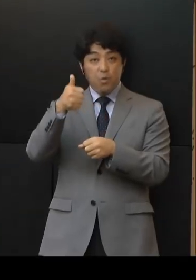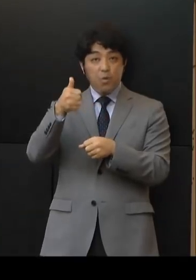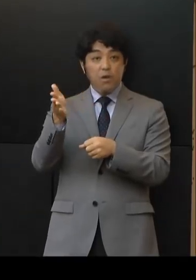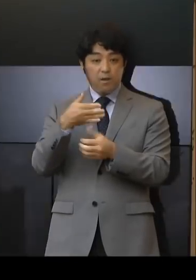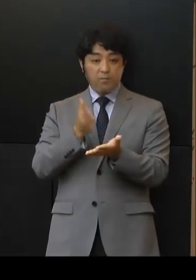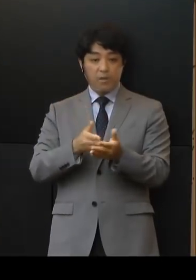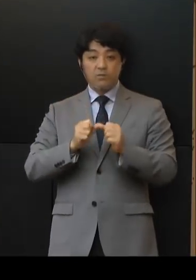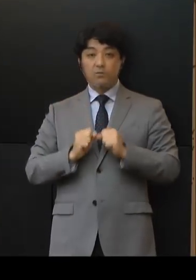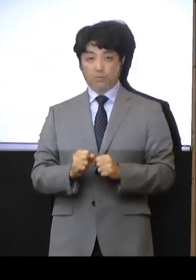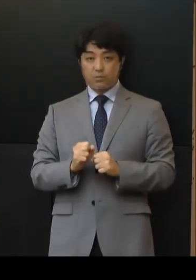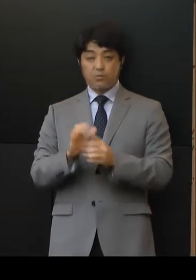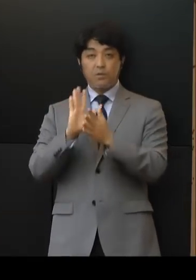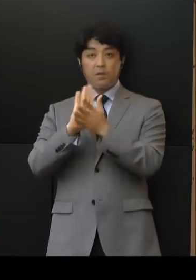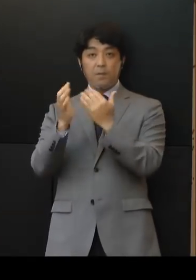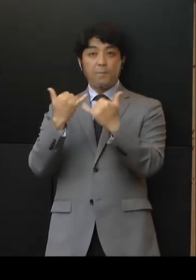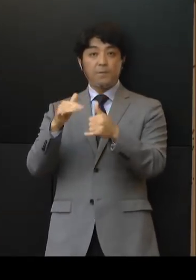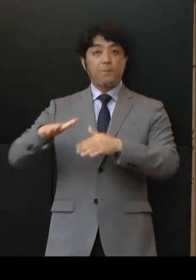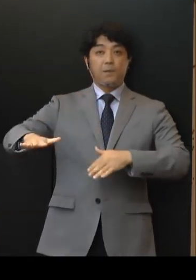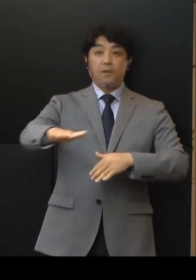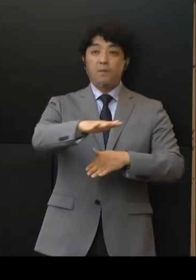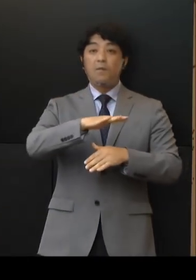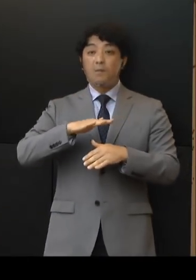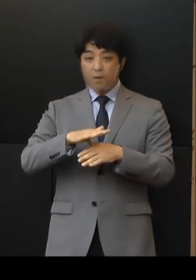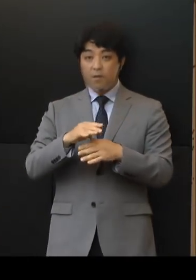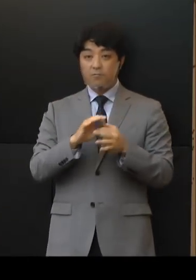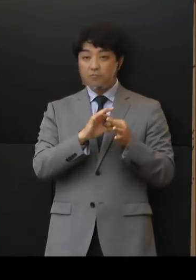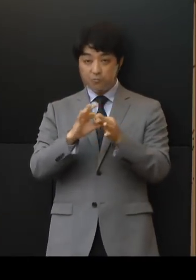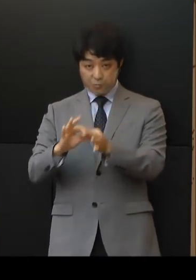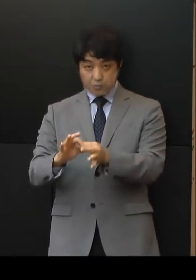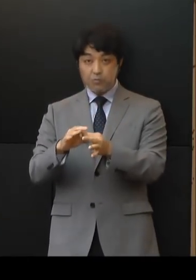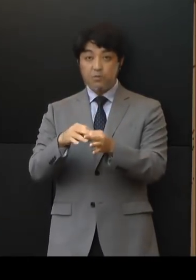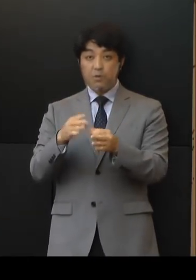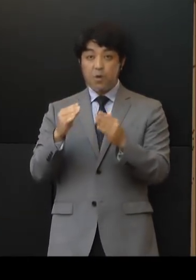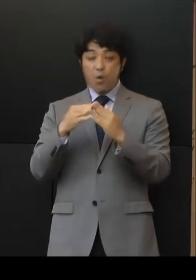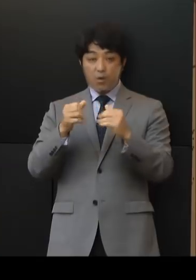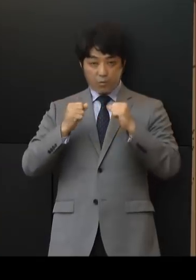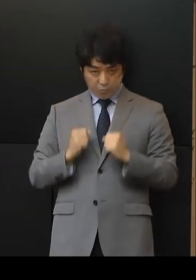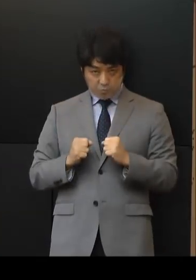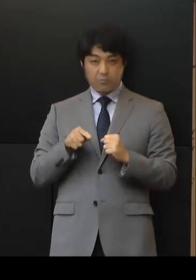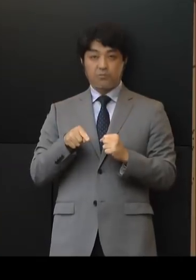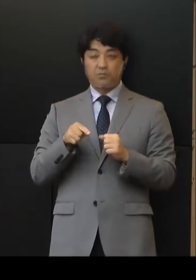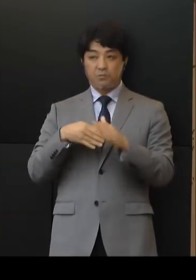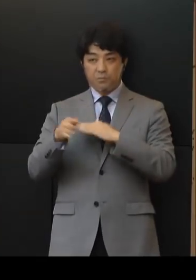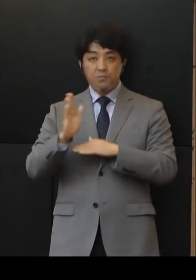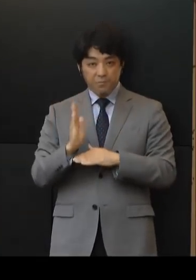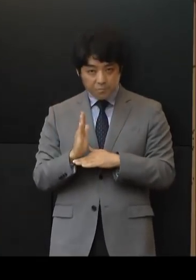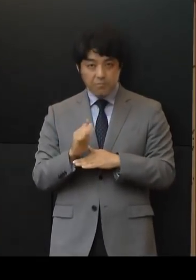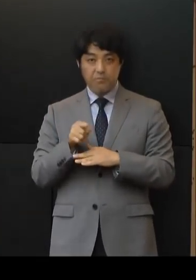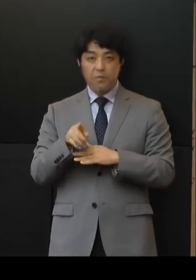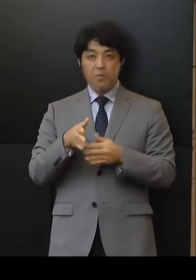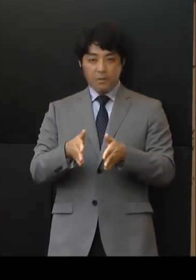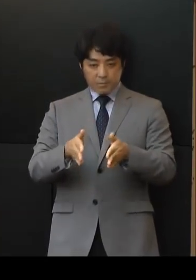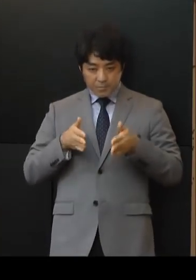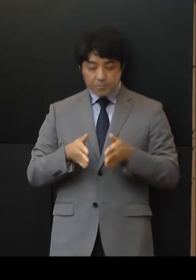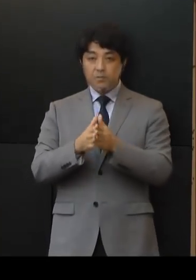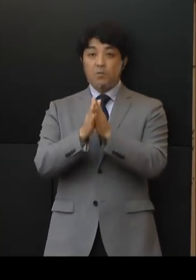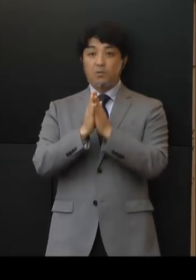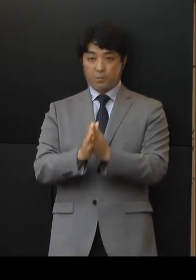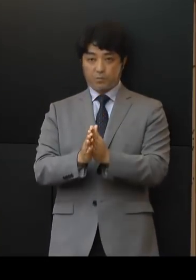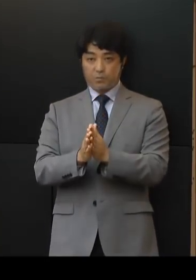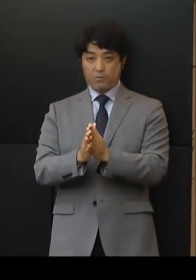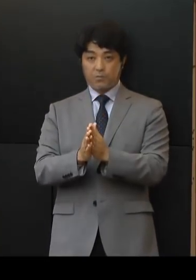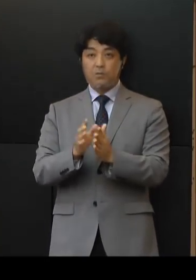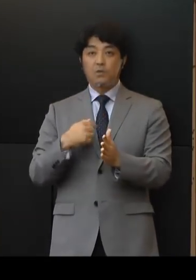県民の皆様におかれましては、引き続き不要不急な外出は 厳に慎んでいただくよう強